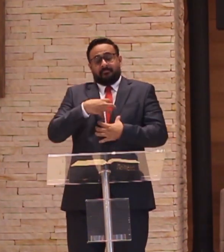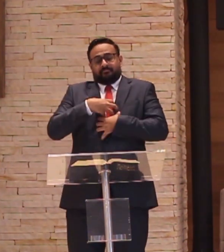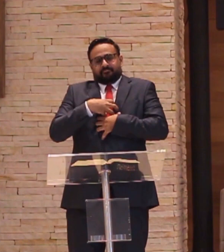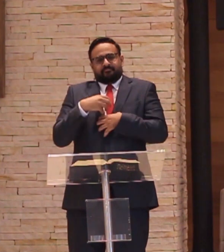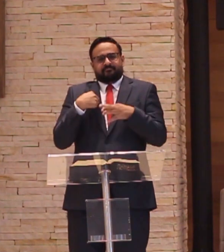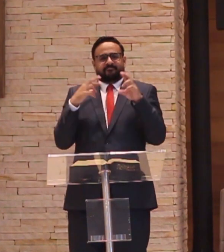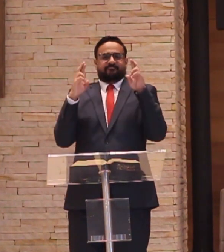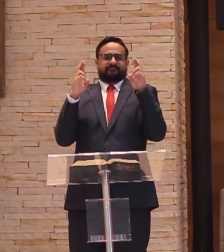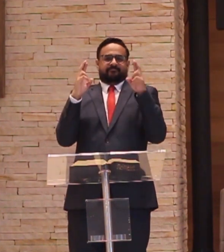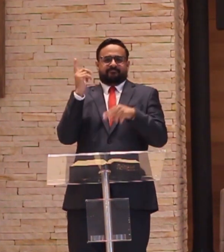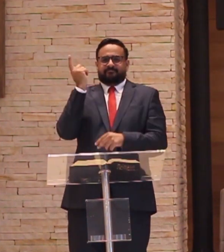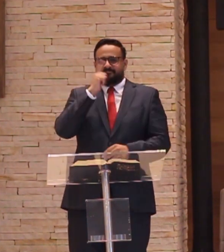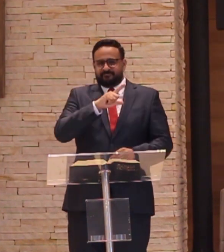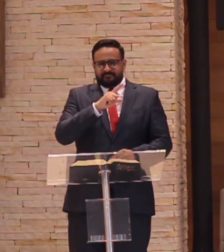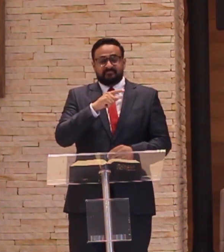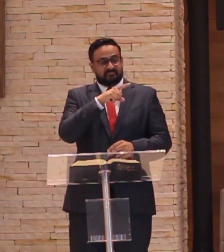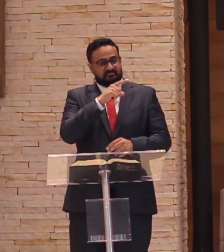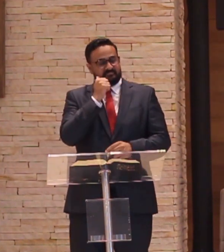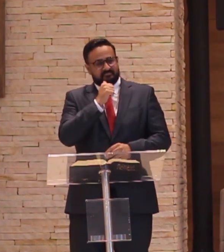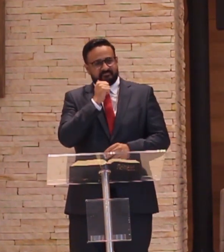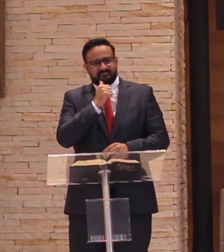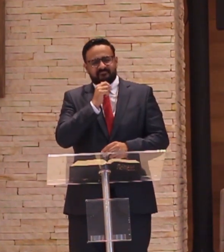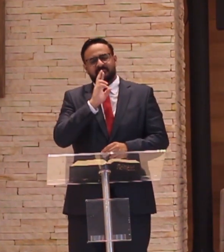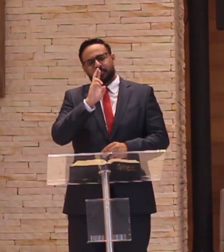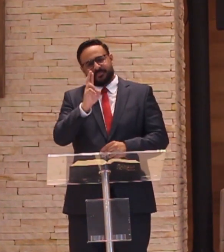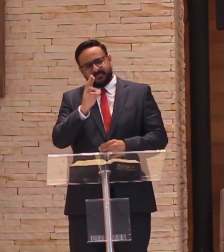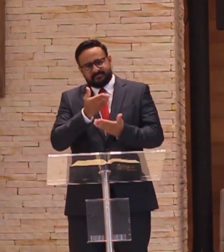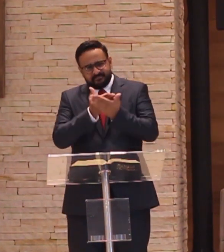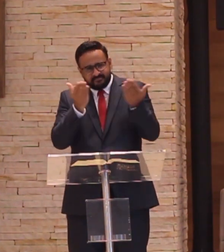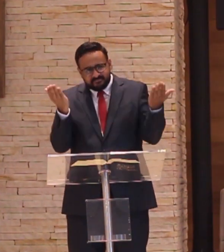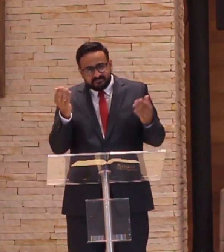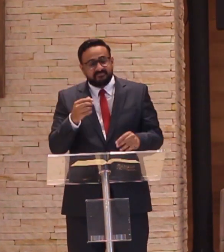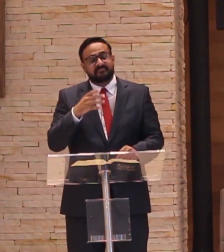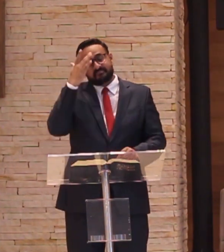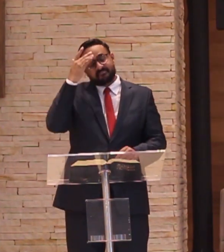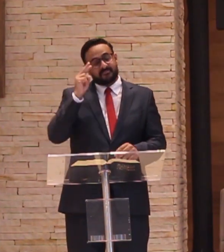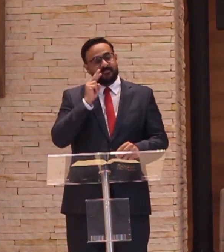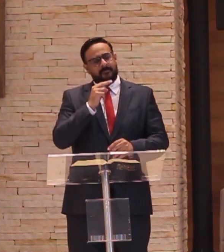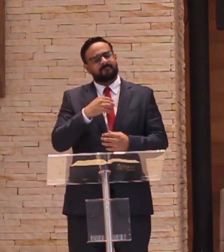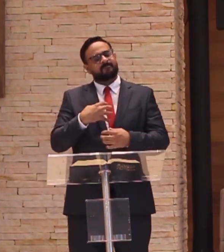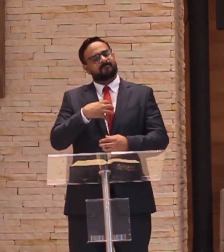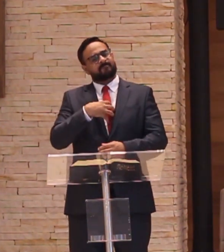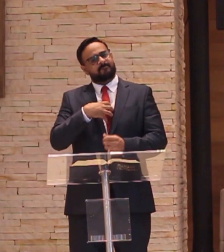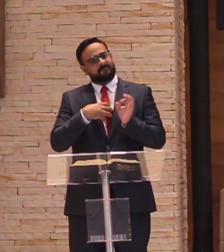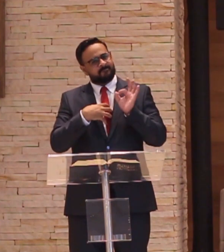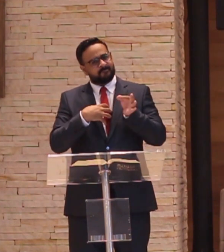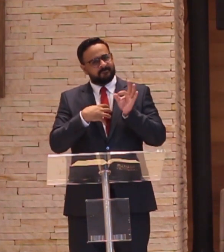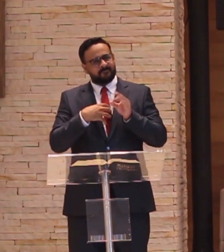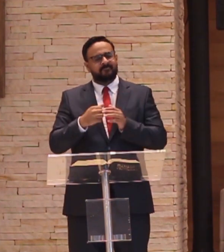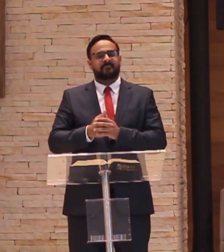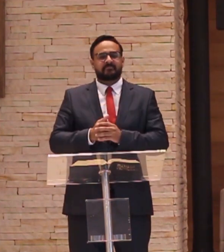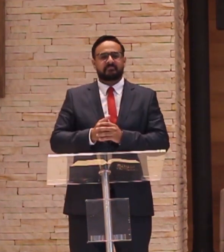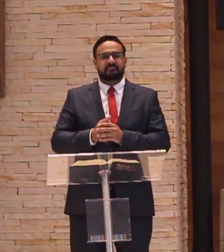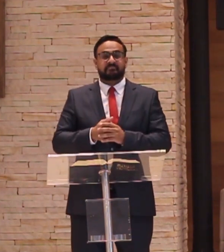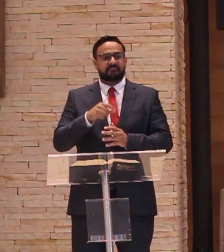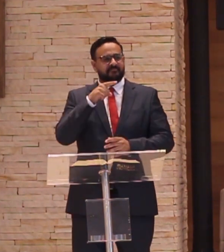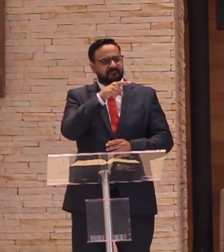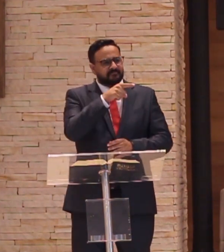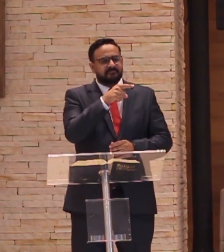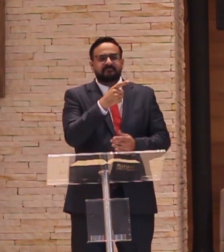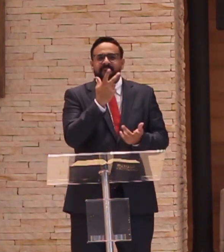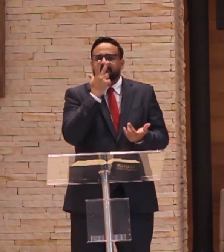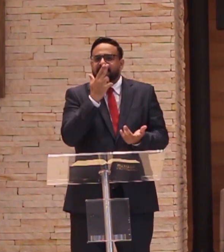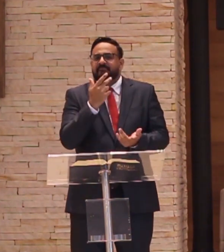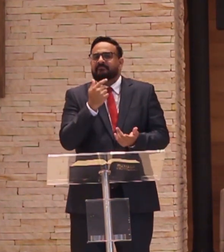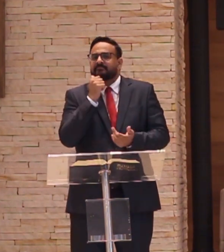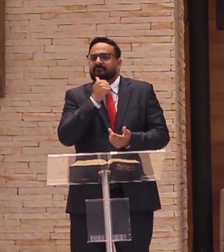nas promessas de Deus, sabendo de que Deus estaria com ele e o ampararia. Assim foi a resposta dela. Ela confiou nas promessas de